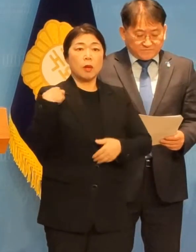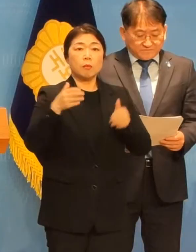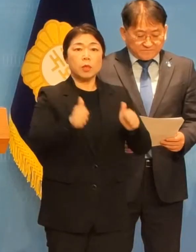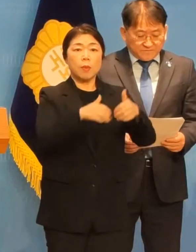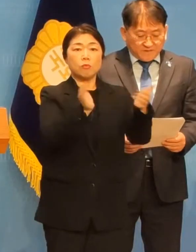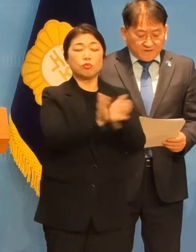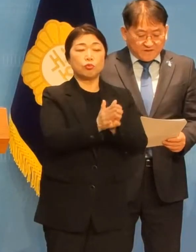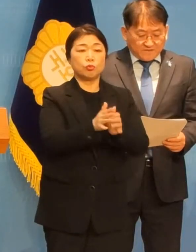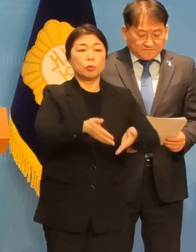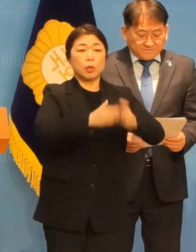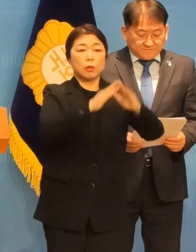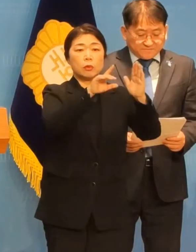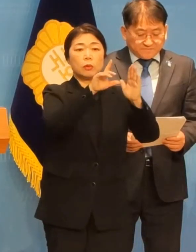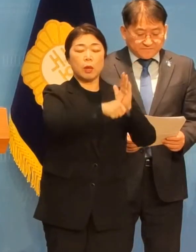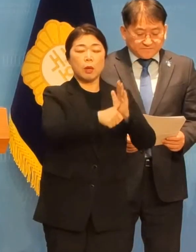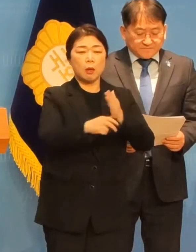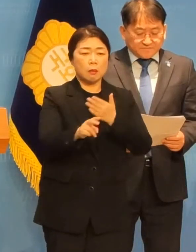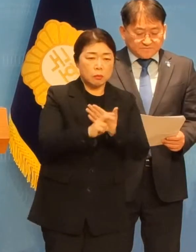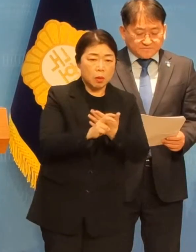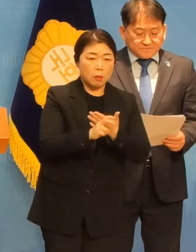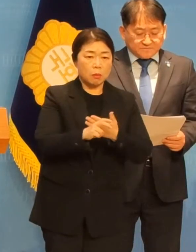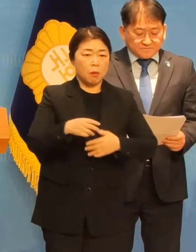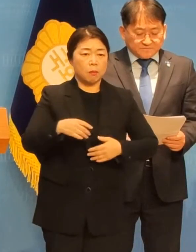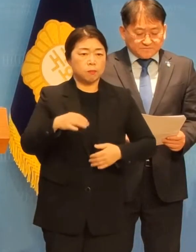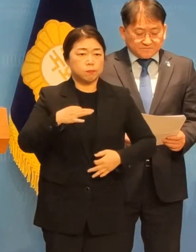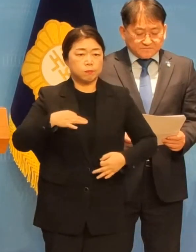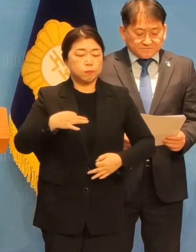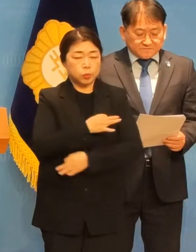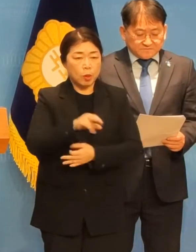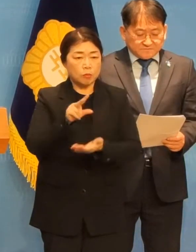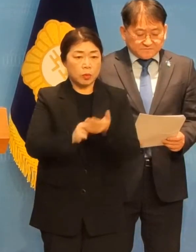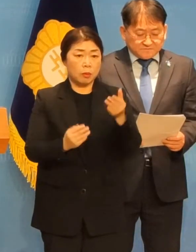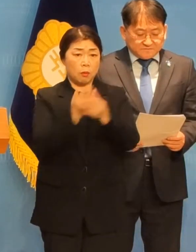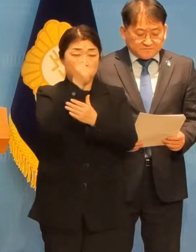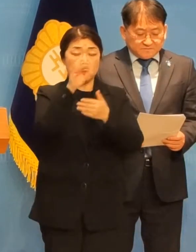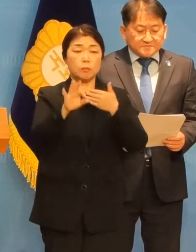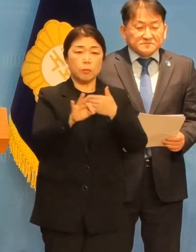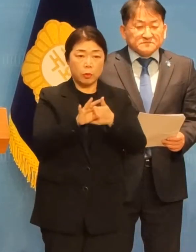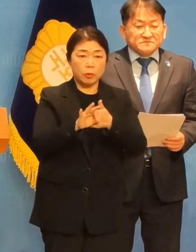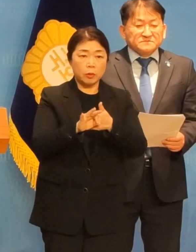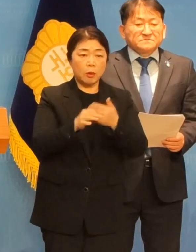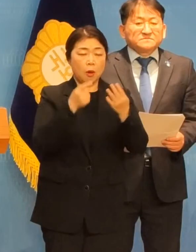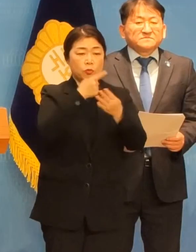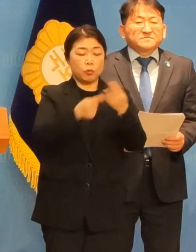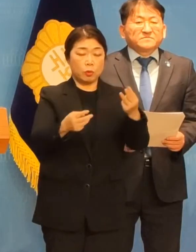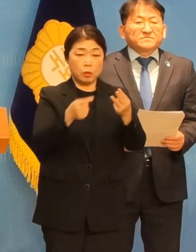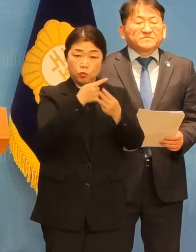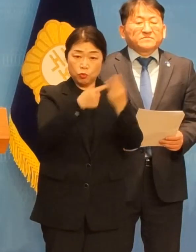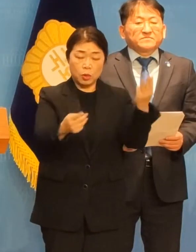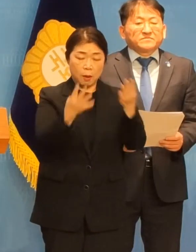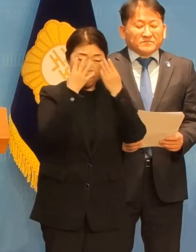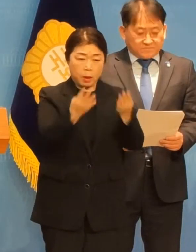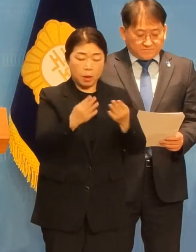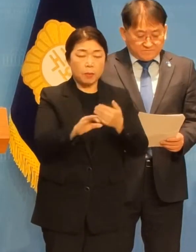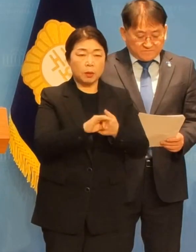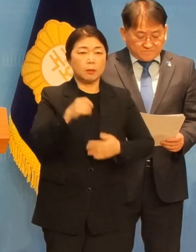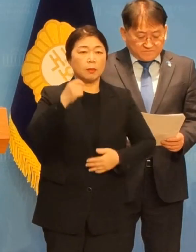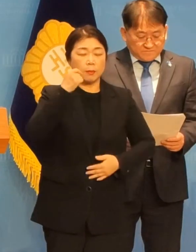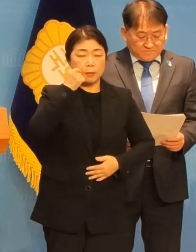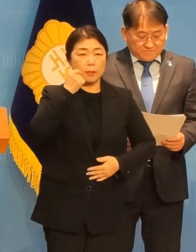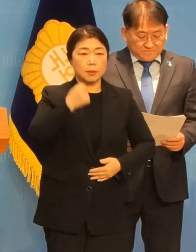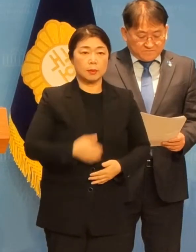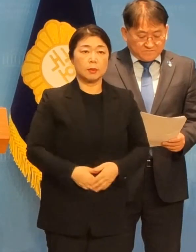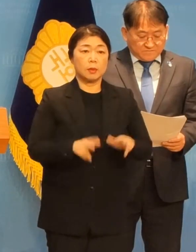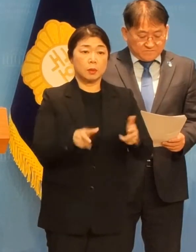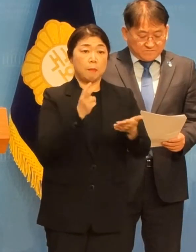구성 과정에서 위헌, 위법 시비가 발생해 윤석열이 석방되는 일이 있어서는 안 됩니다.